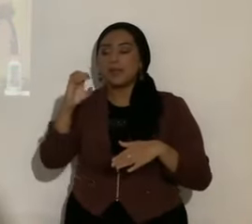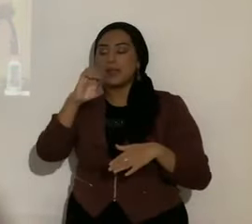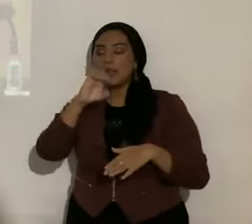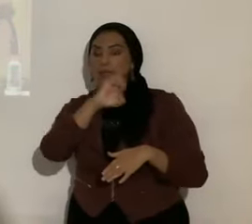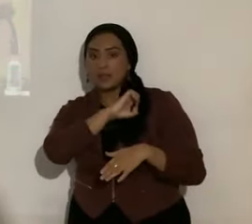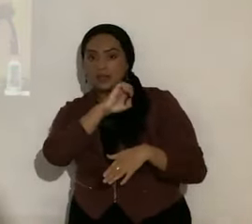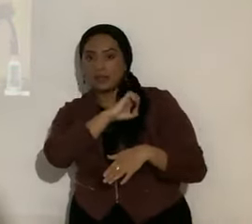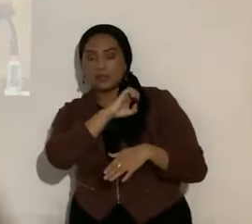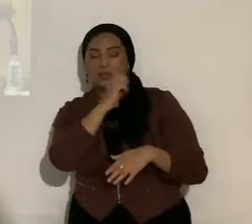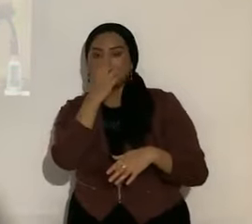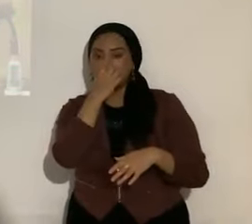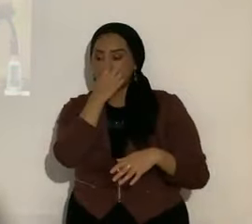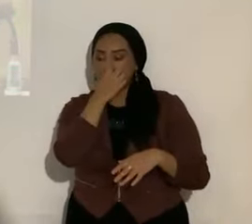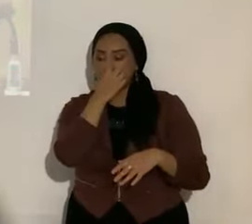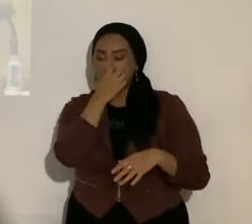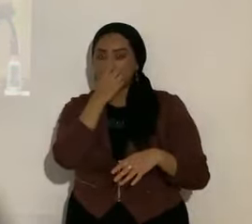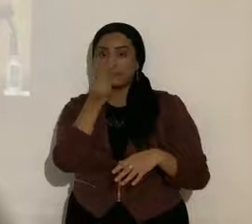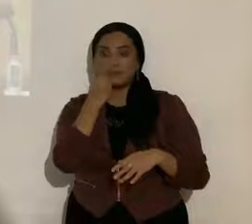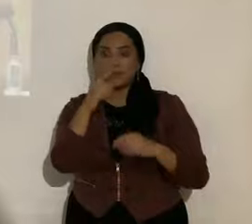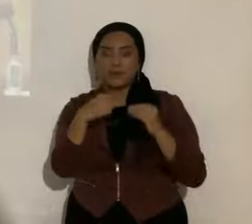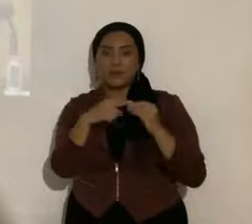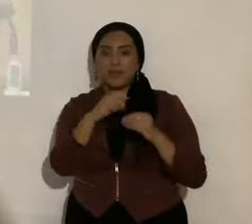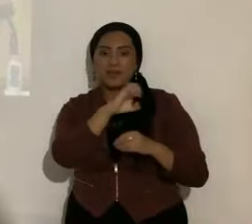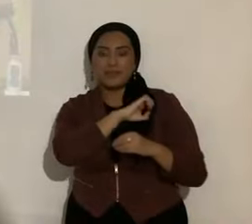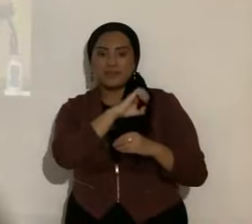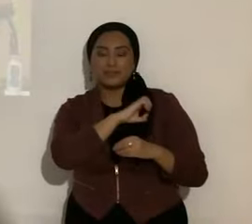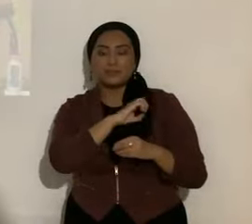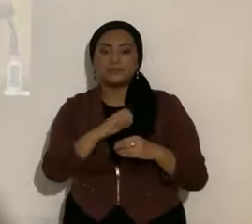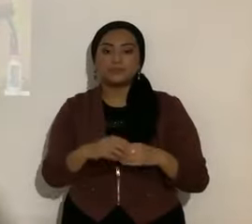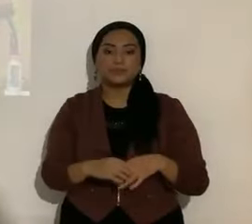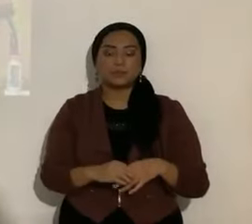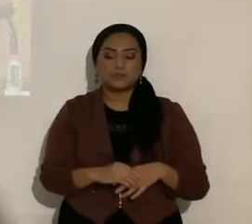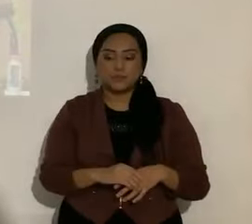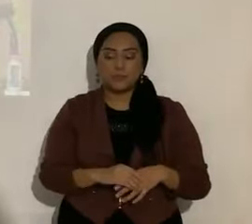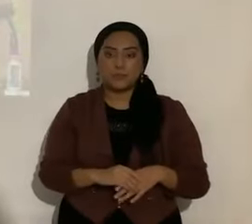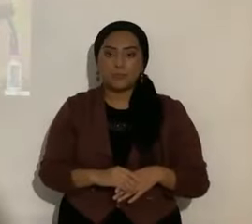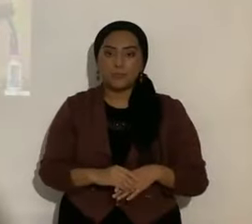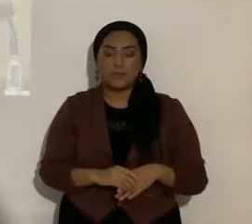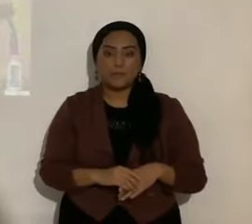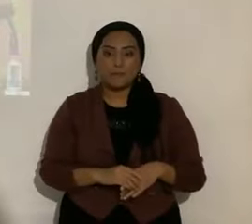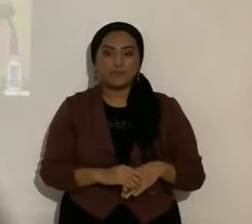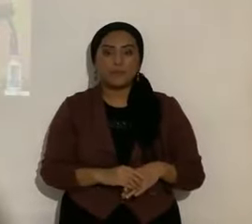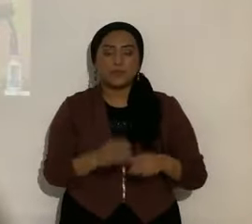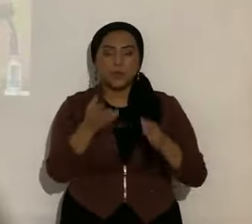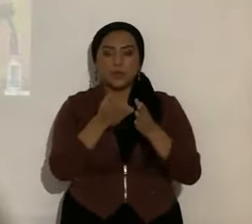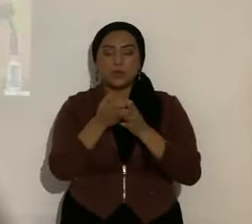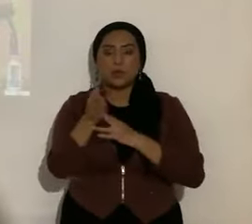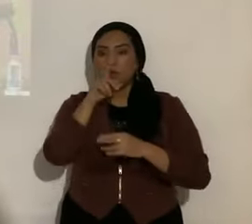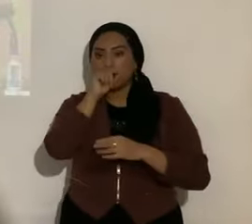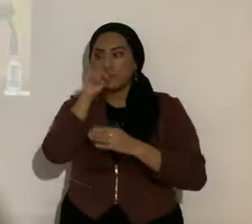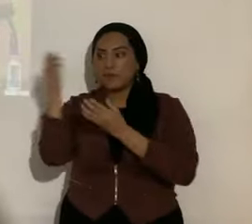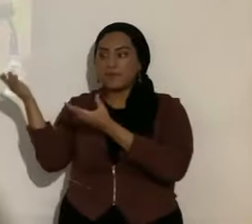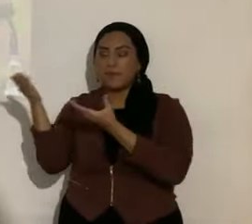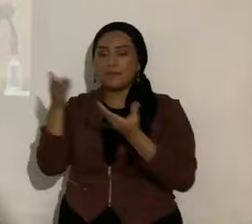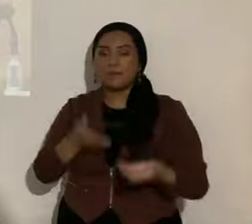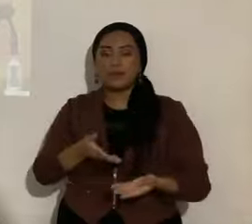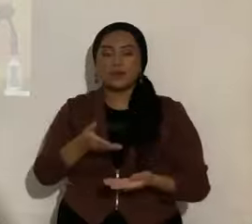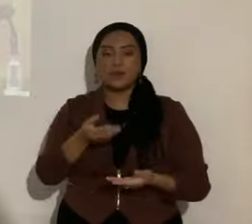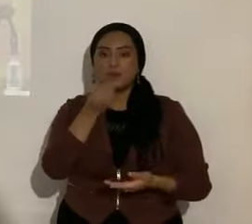de la comida, del maná, de las codornices, y en el caso de Elías por medio de los cuervos, que